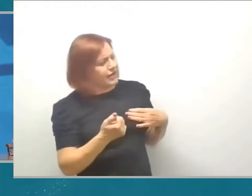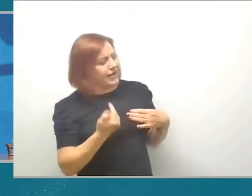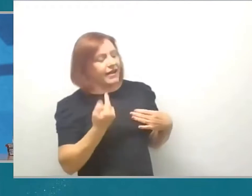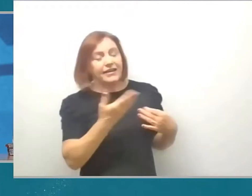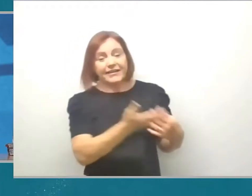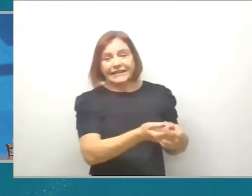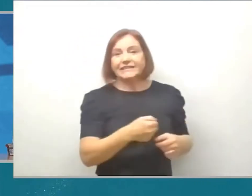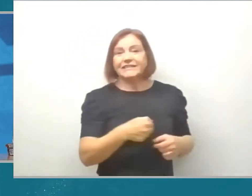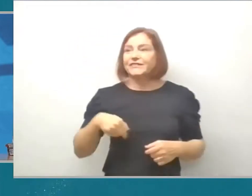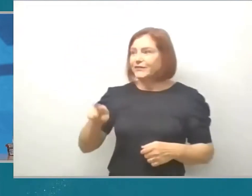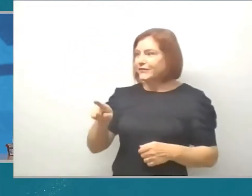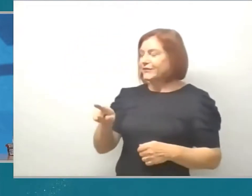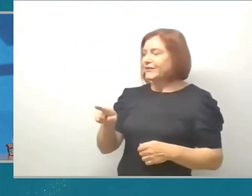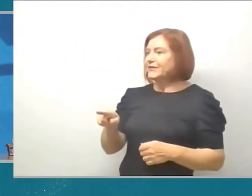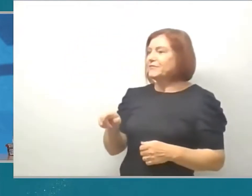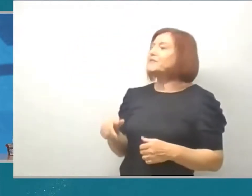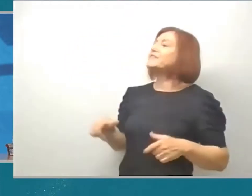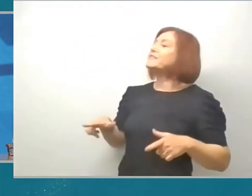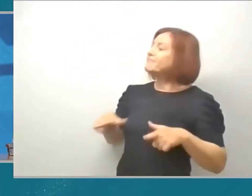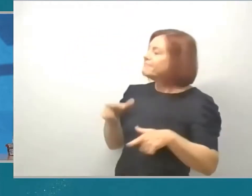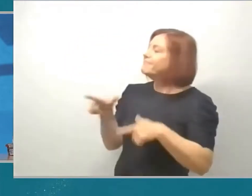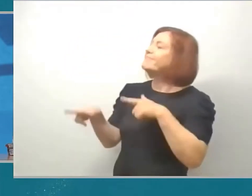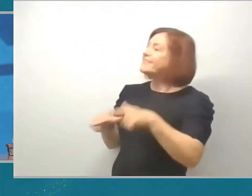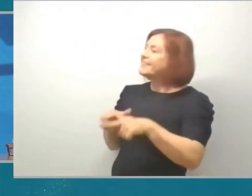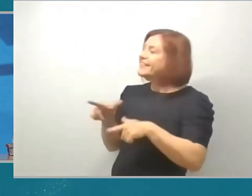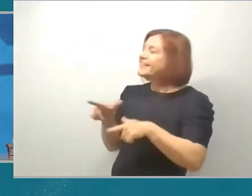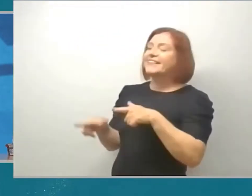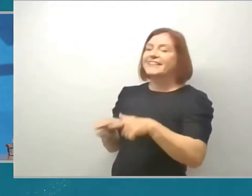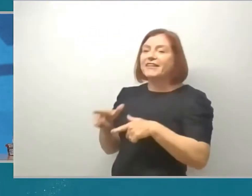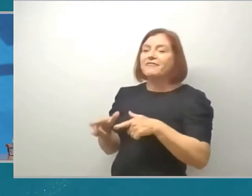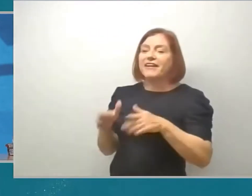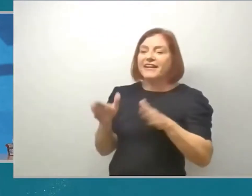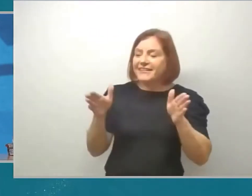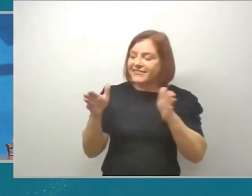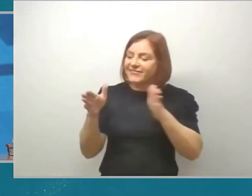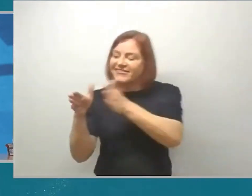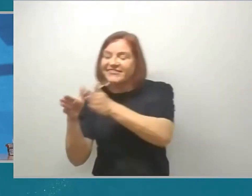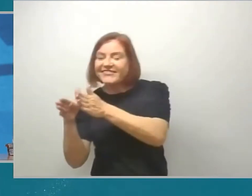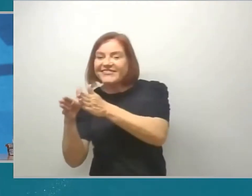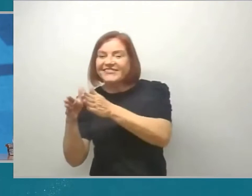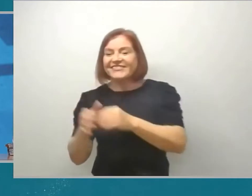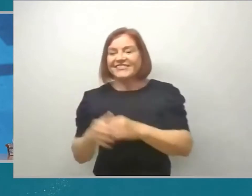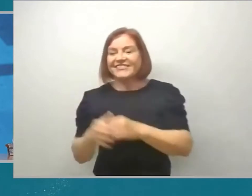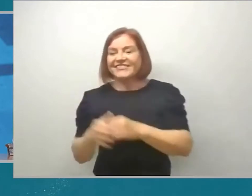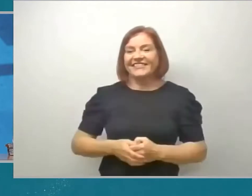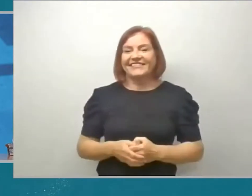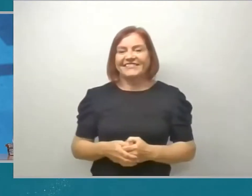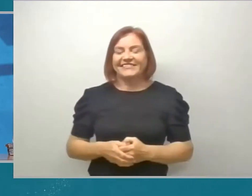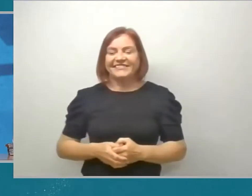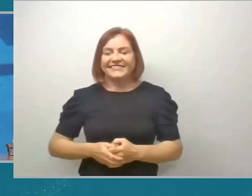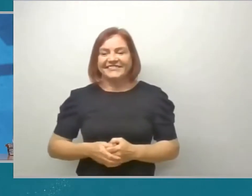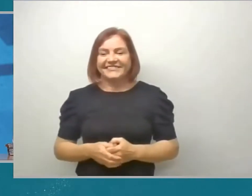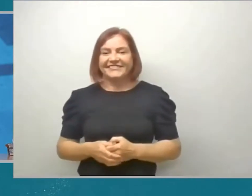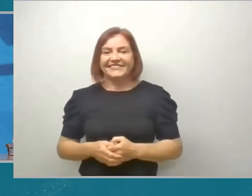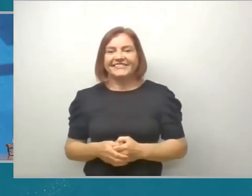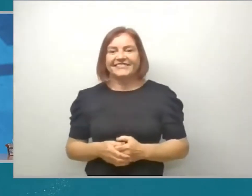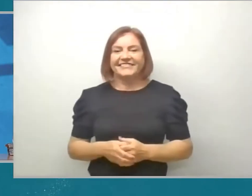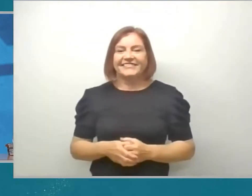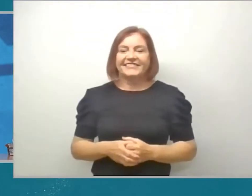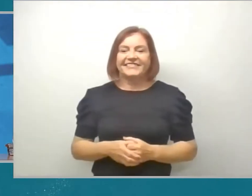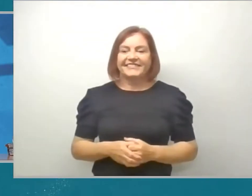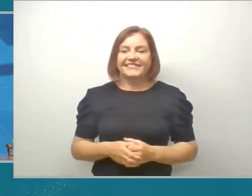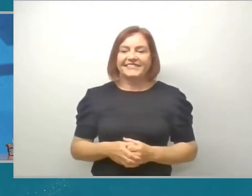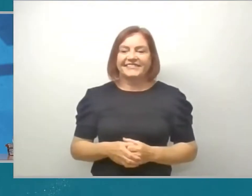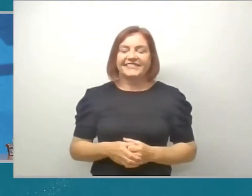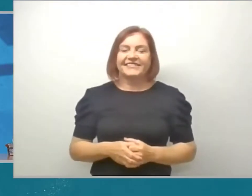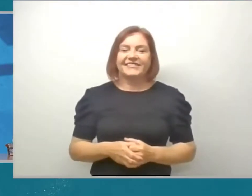teve dó da gente. Olha, estão desocupados, vou dar emprego para eles. Mas o